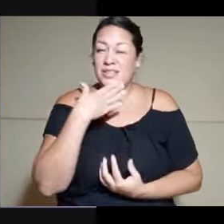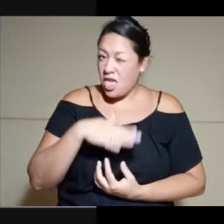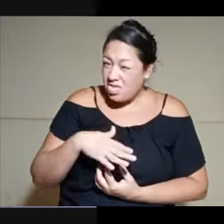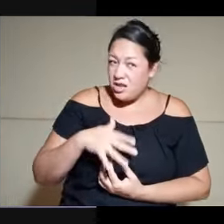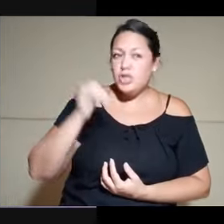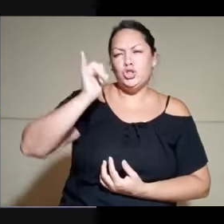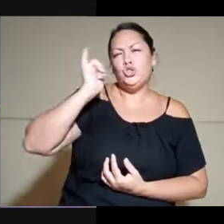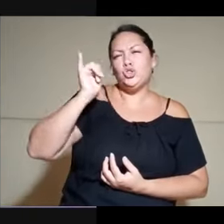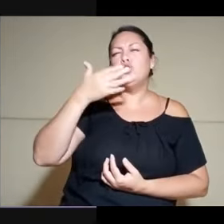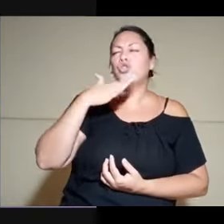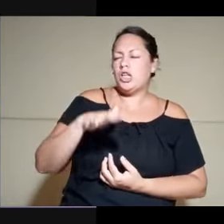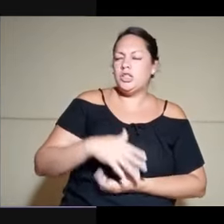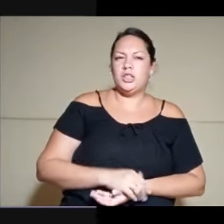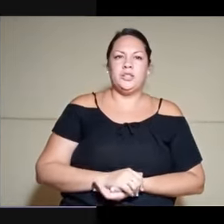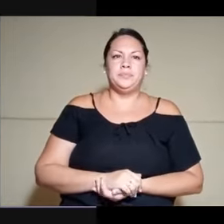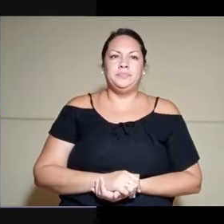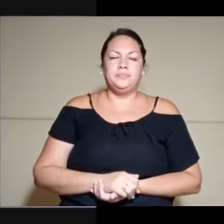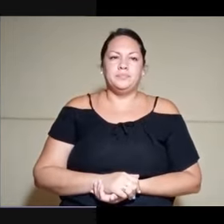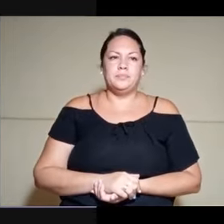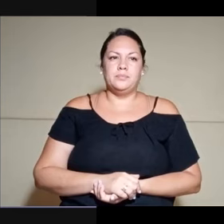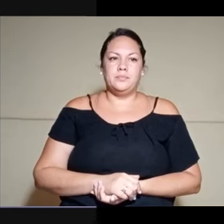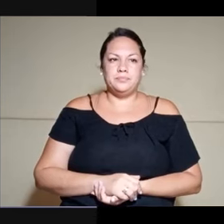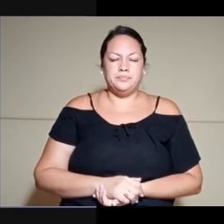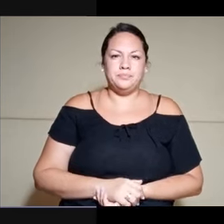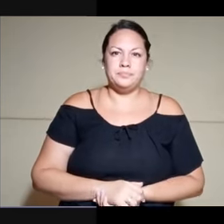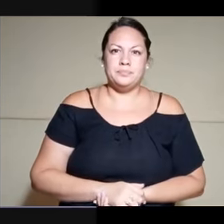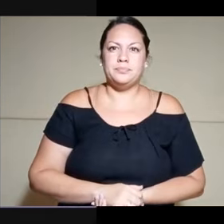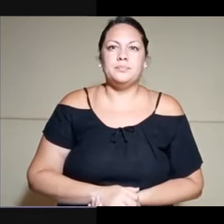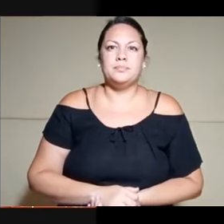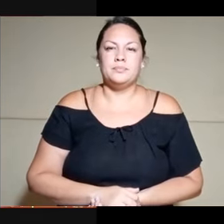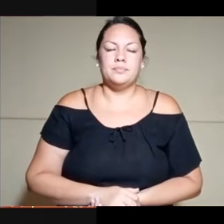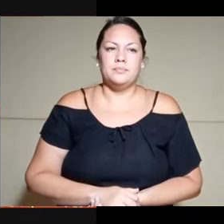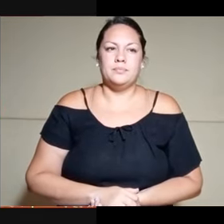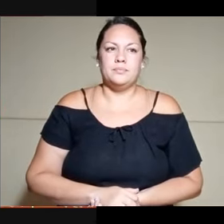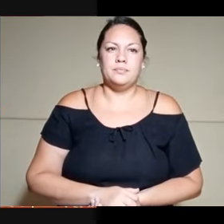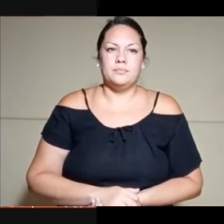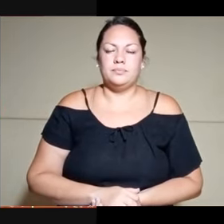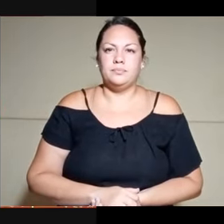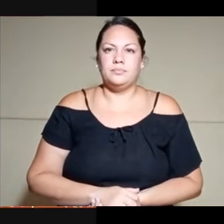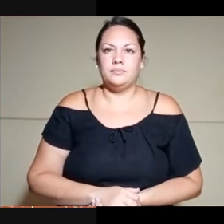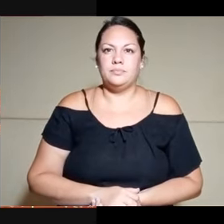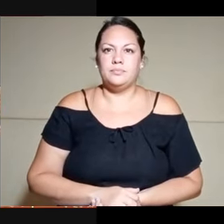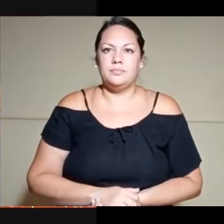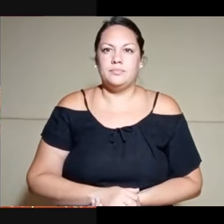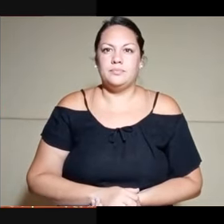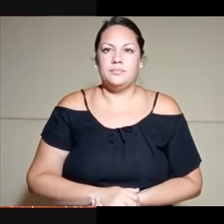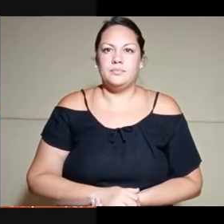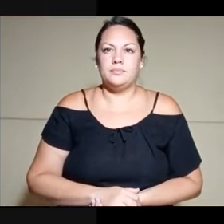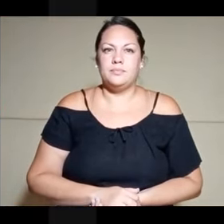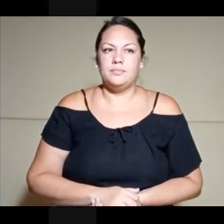sí. ¿Me siguen? Bien, fíjense. Sí, profe. Sí, profe. Sí, profe.